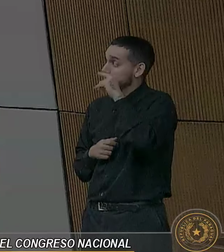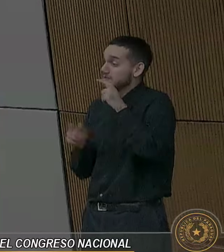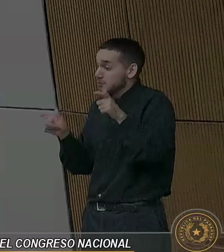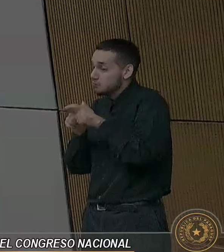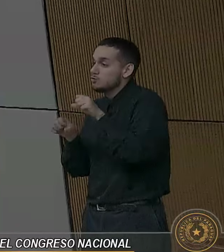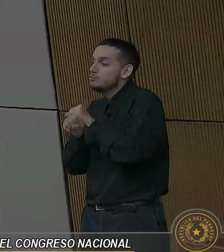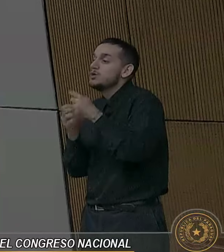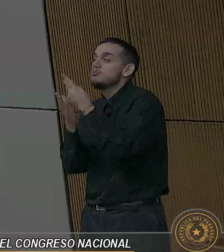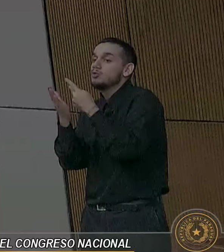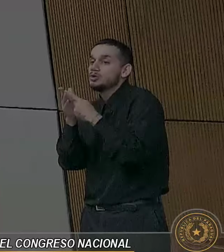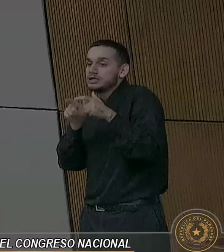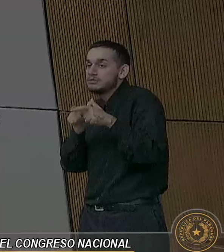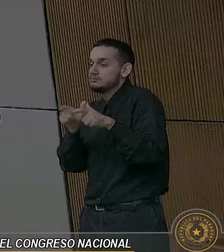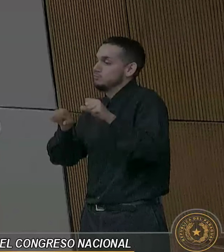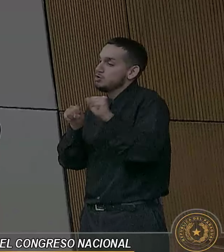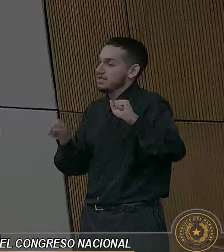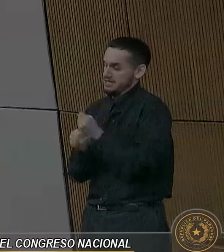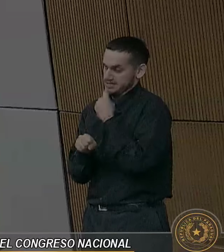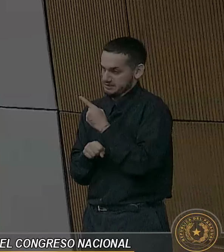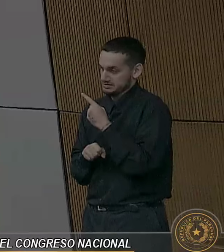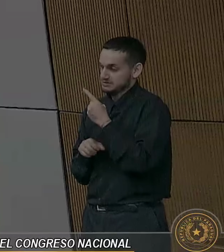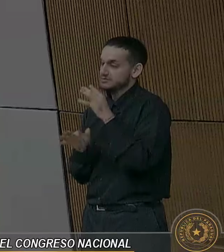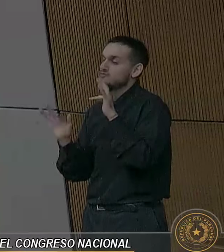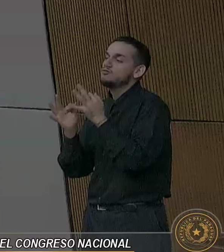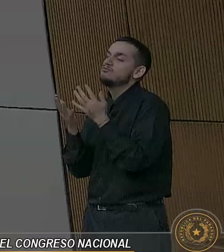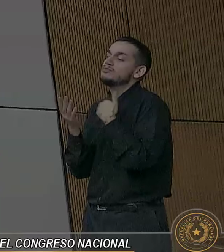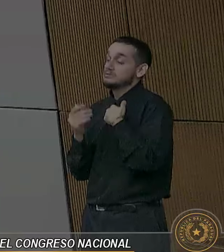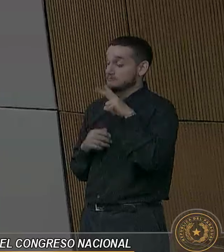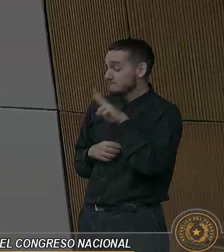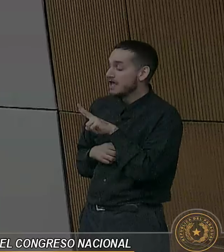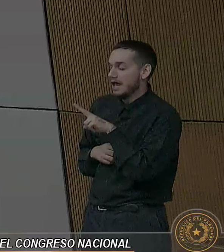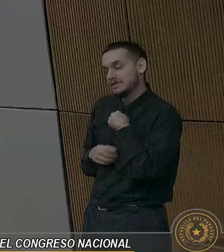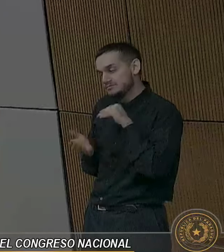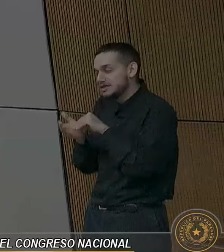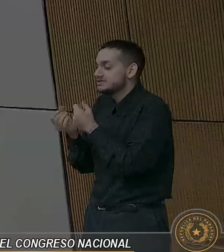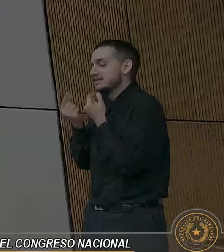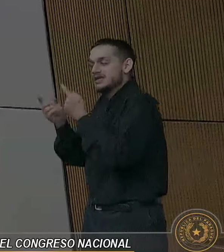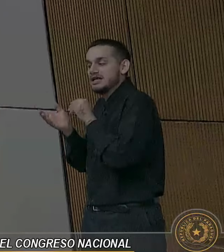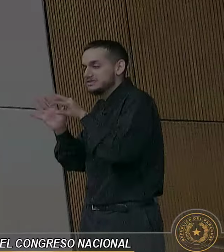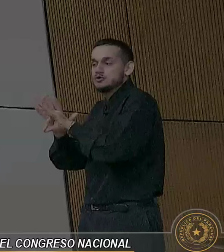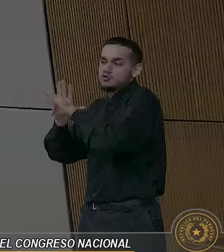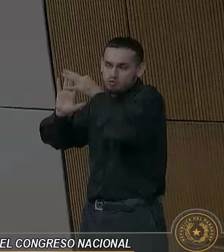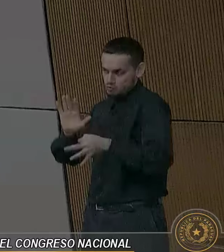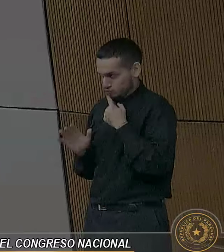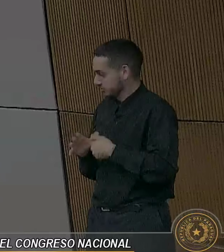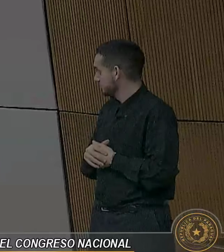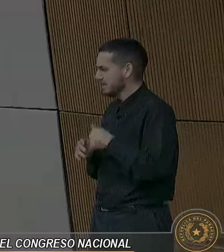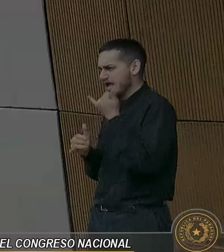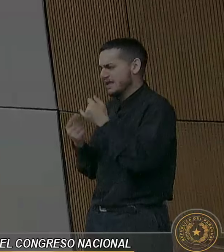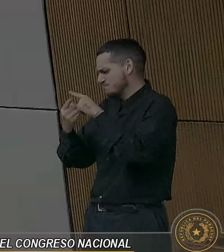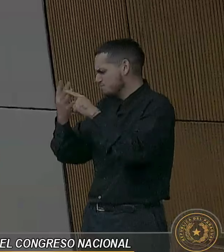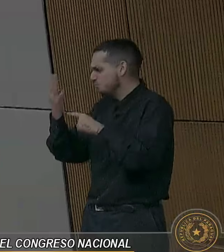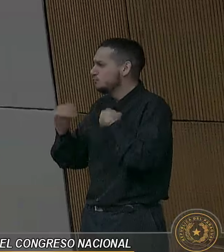los proyectistas si es que quieren tomar cartas en el asunto y darle efectividad al cumplimiento. Hay tantas cosas que se puede